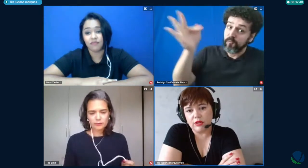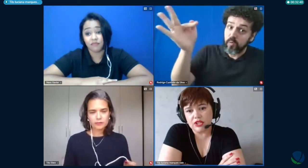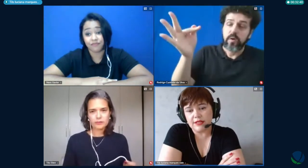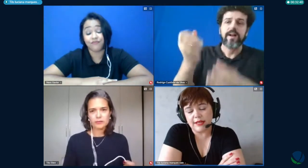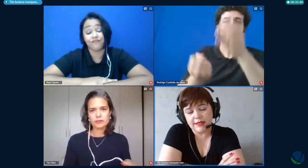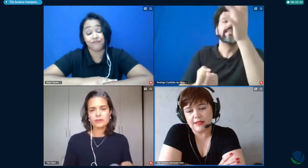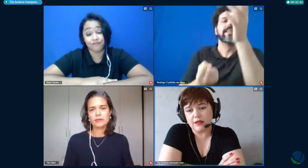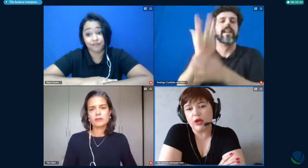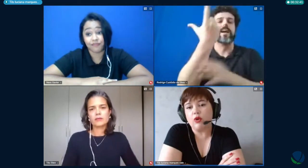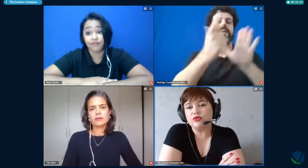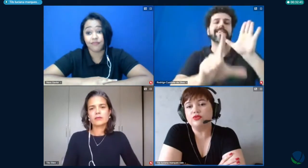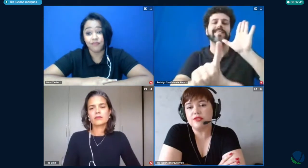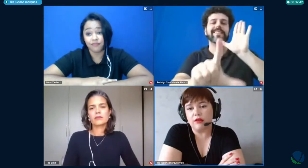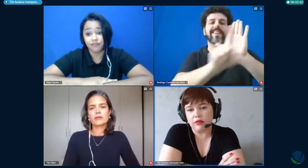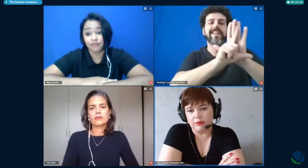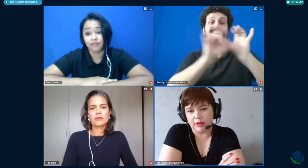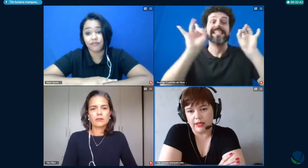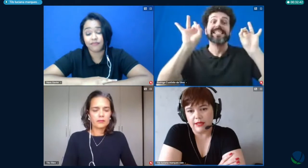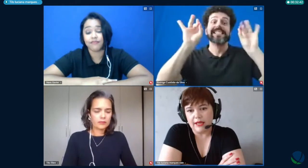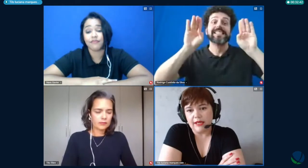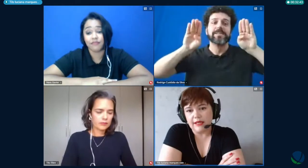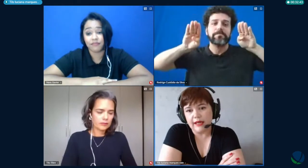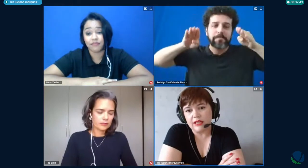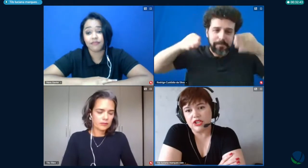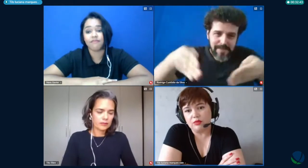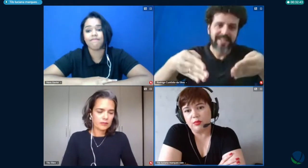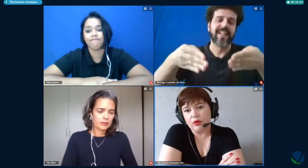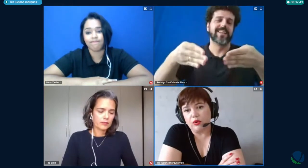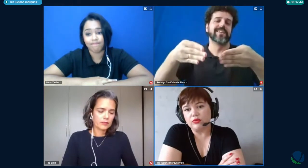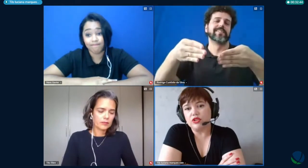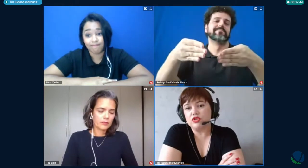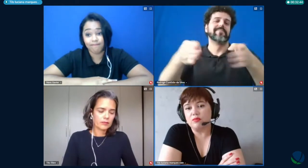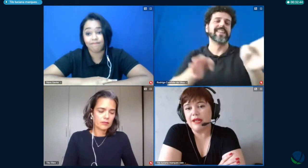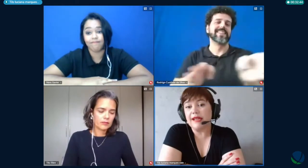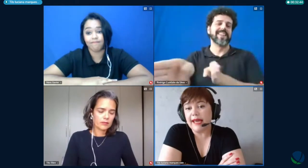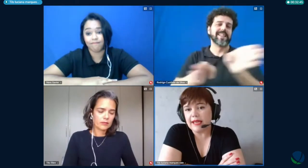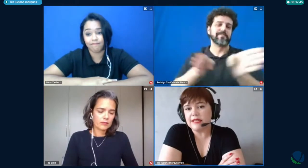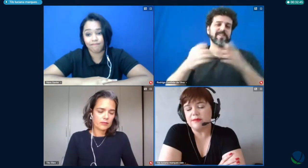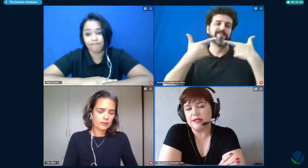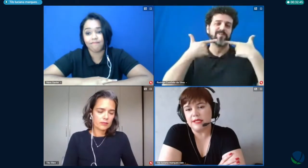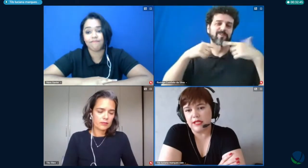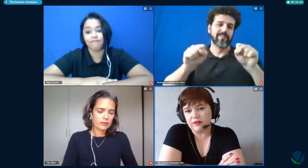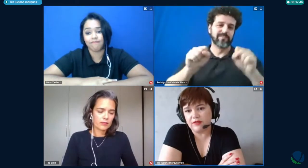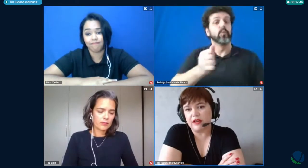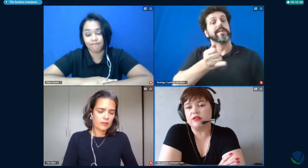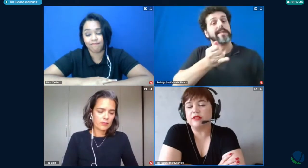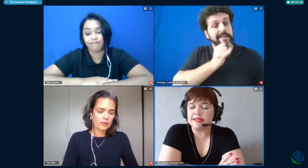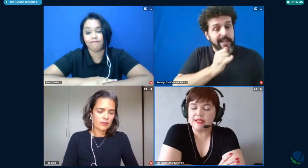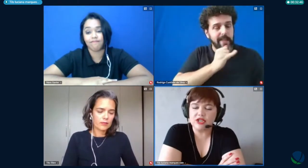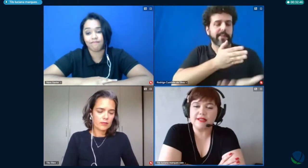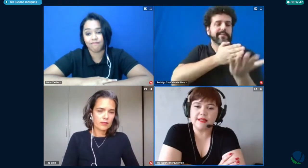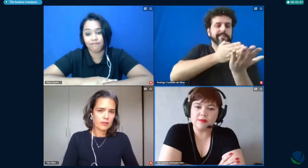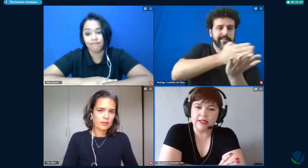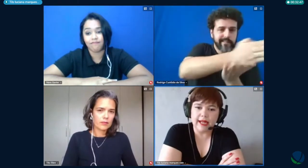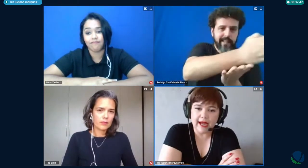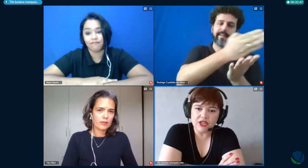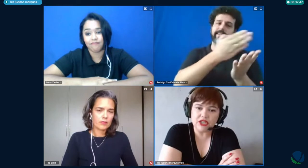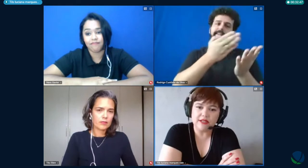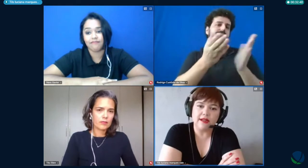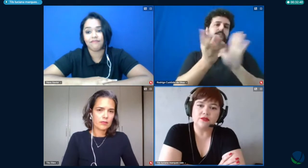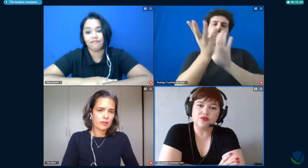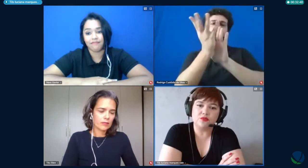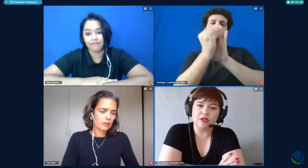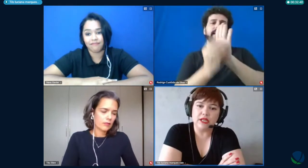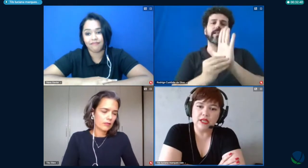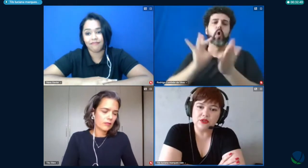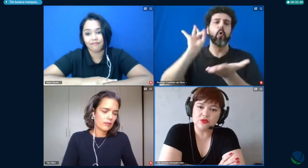políticas linguísticas, elas estão em construção também. E acredito por conta de uma lei específica, das leis de acessibilidade